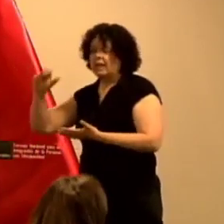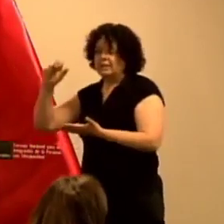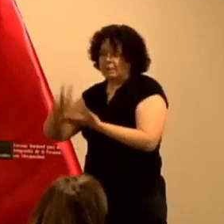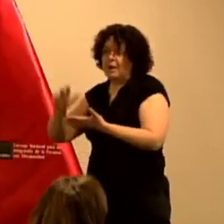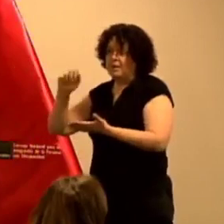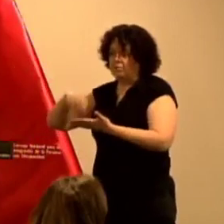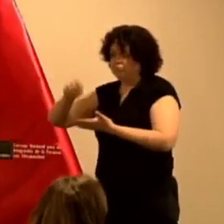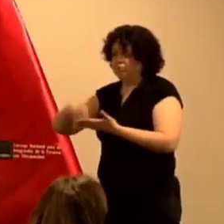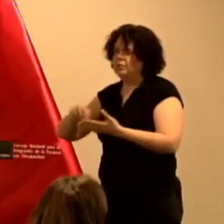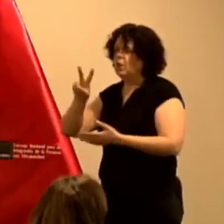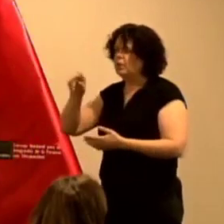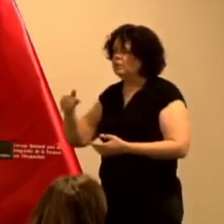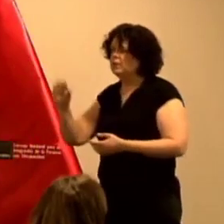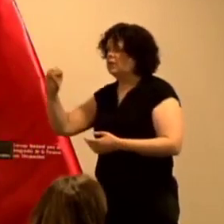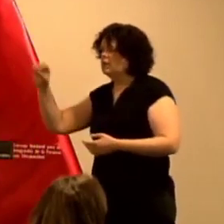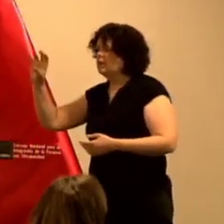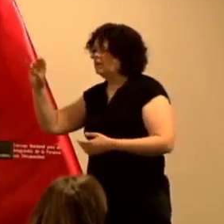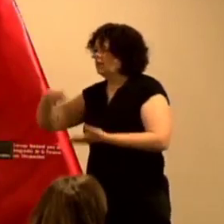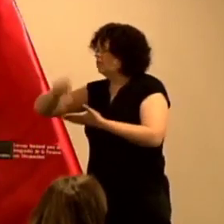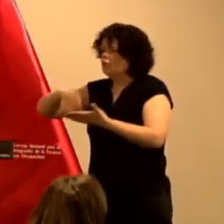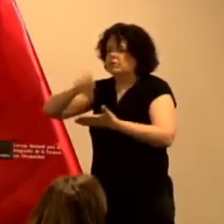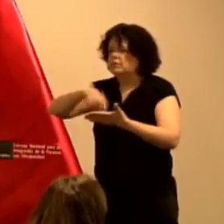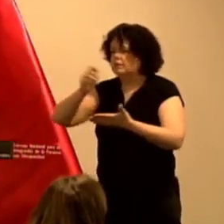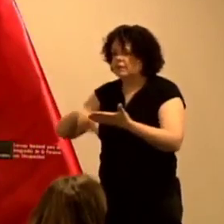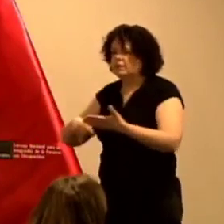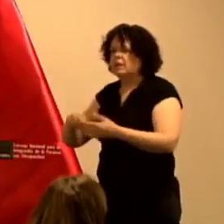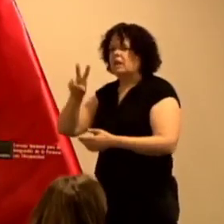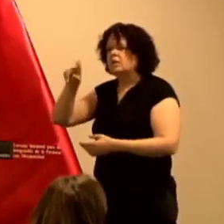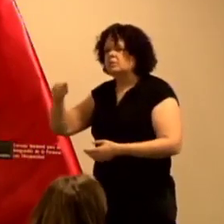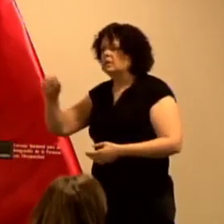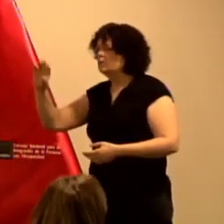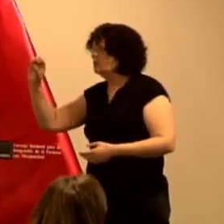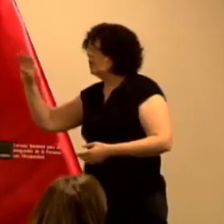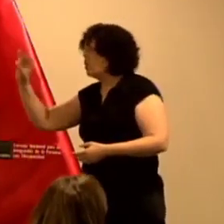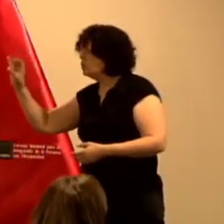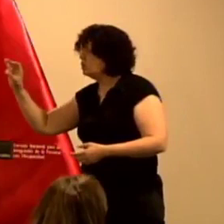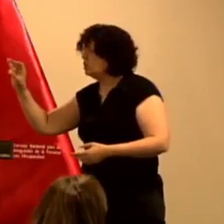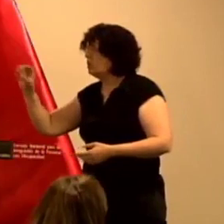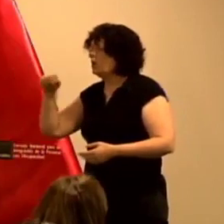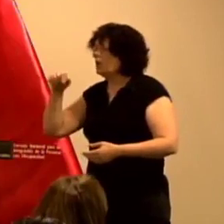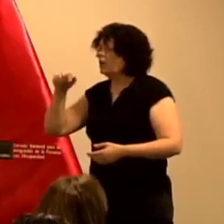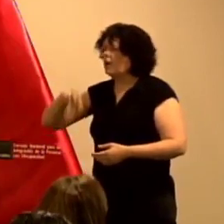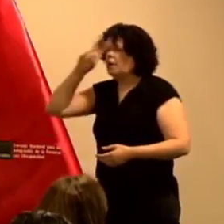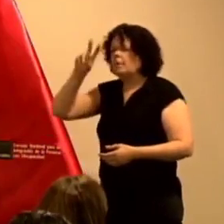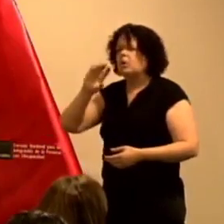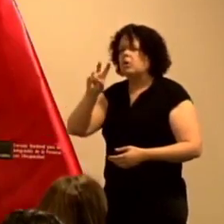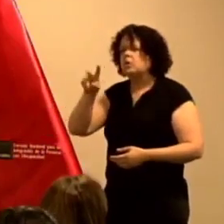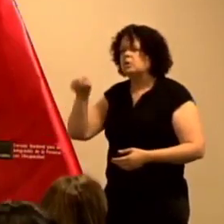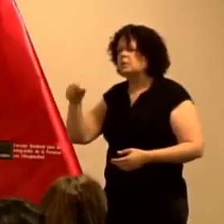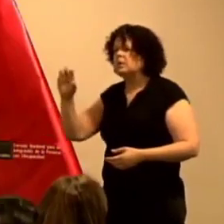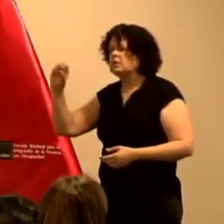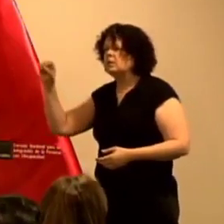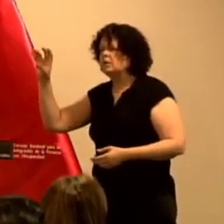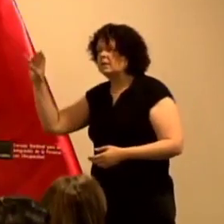se aprueba, el 2007 se firma la convención y el 2008 se ratifica. En el Perú fue el año 2007 y se